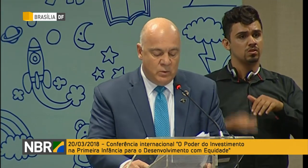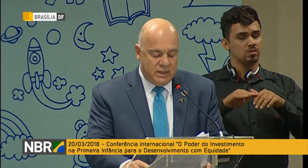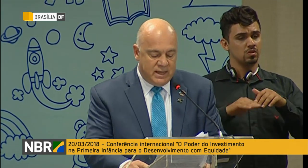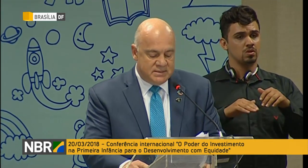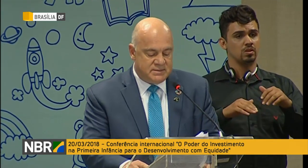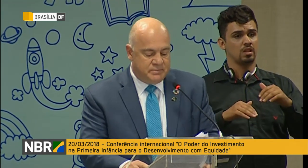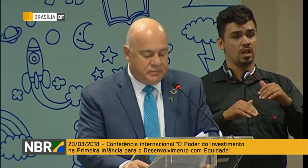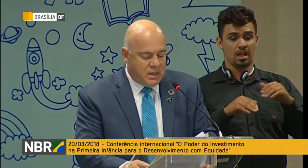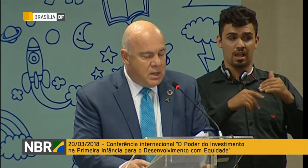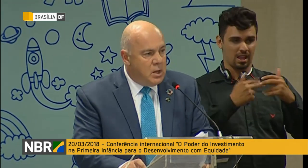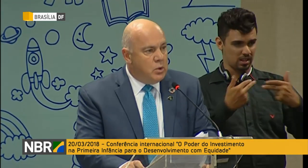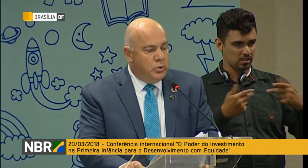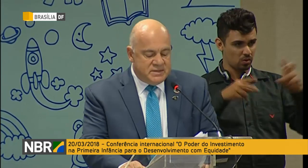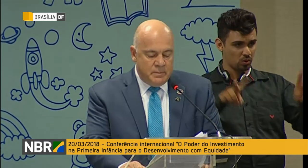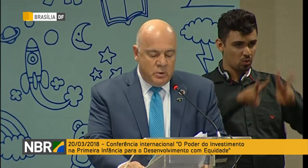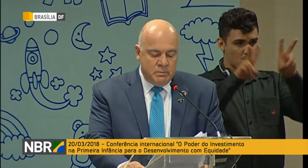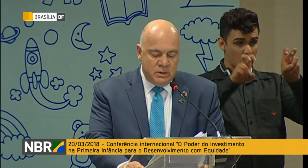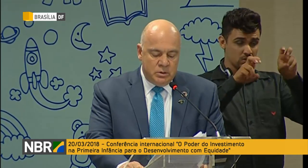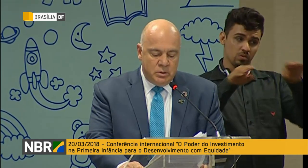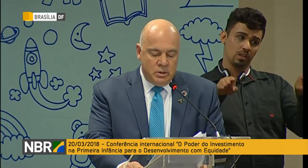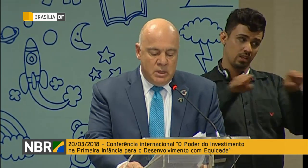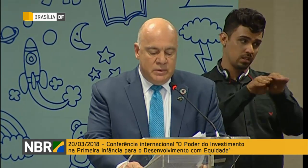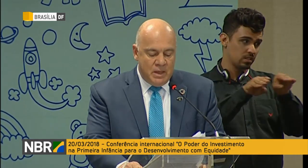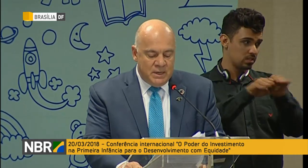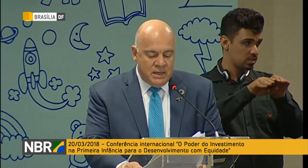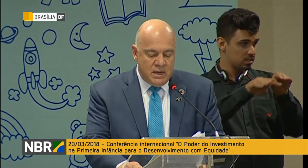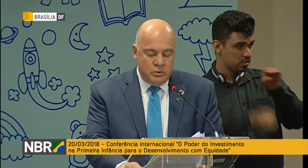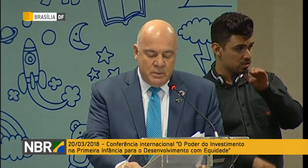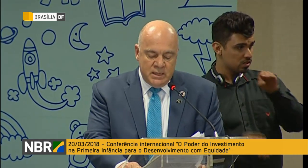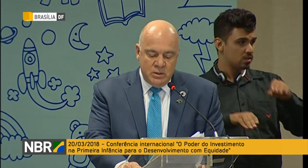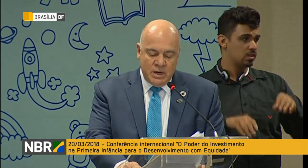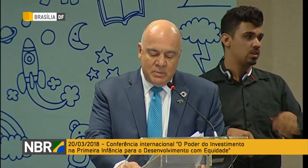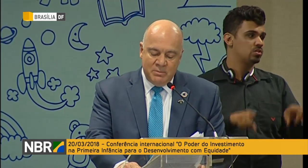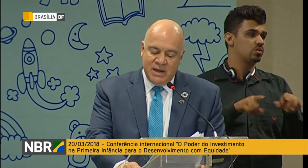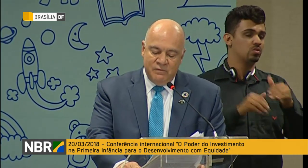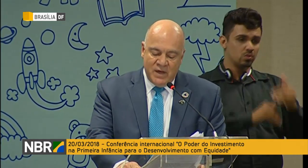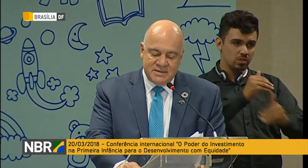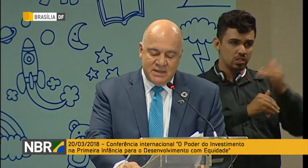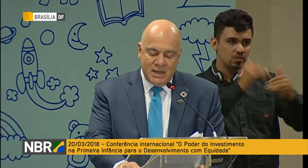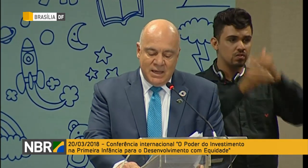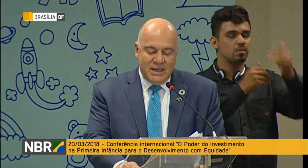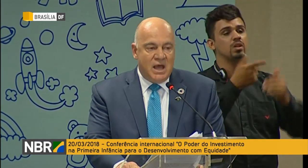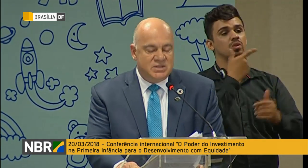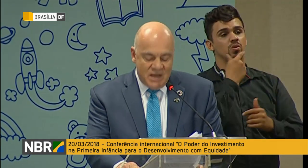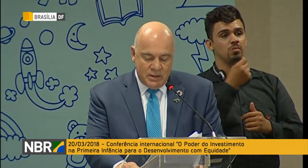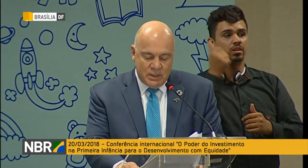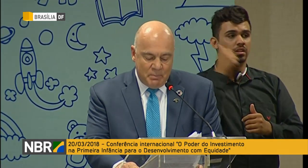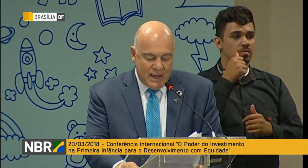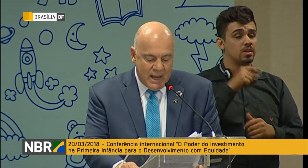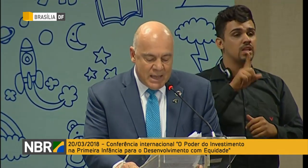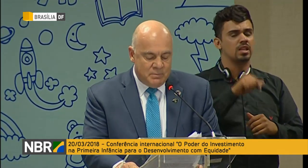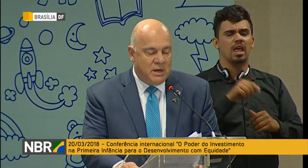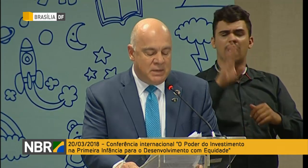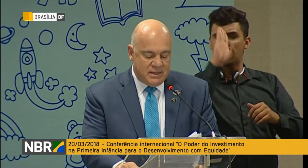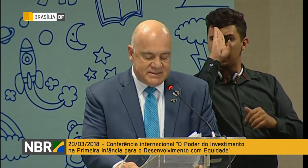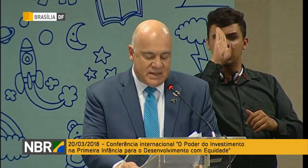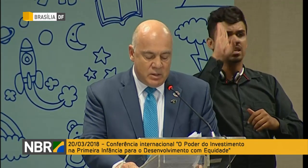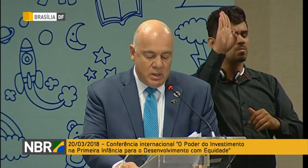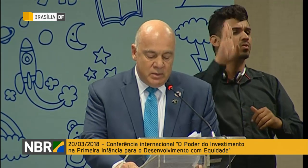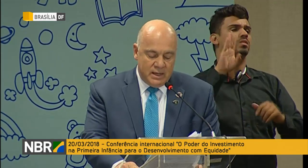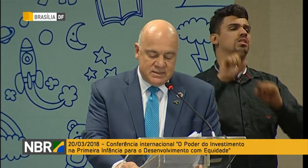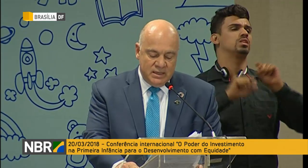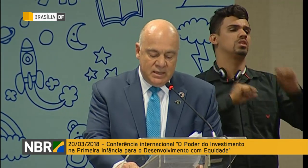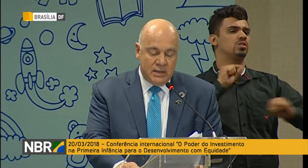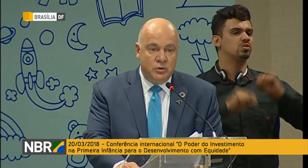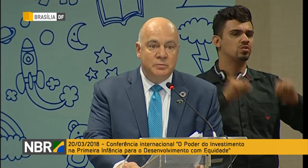das desigualdades. O desenvolvimento da menina e do menino na primeira infância é a chave para a